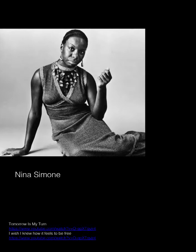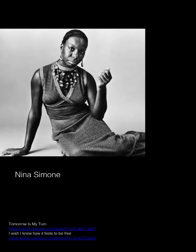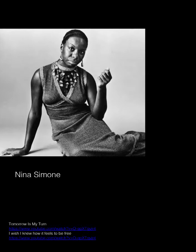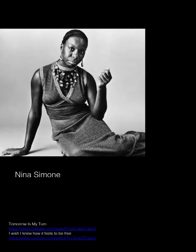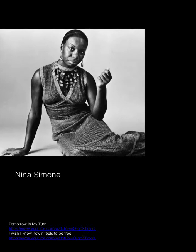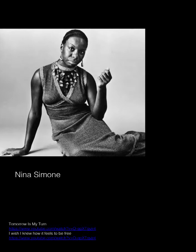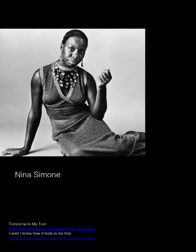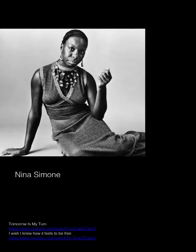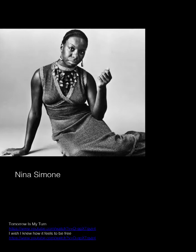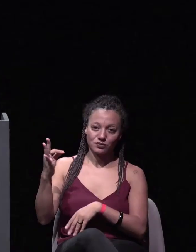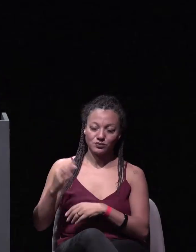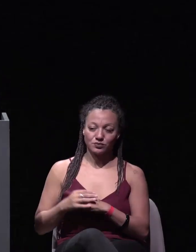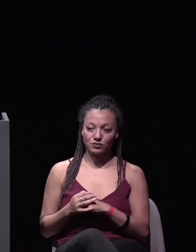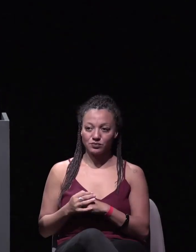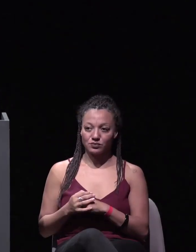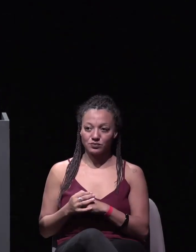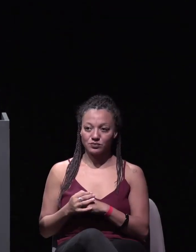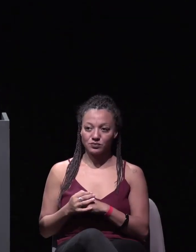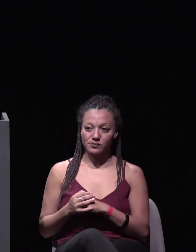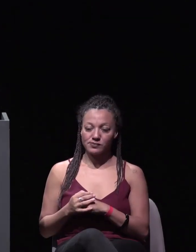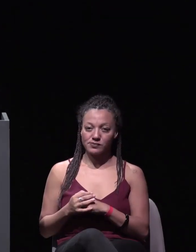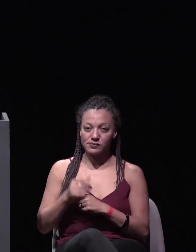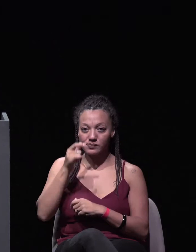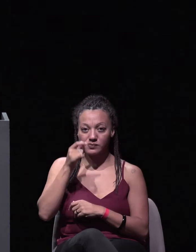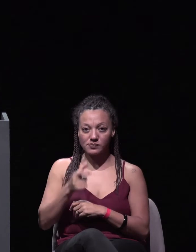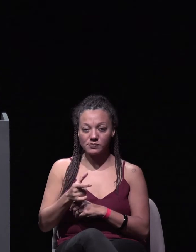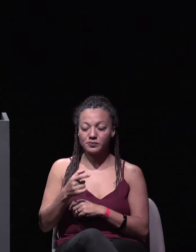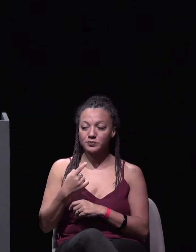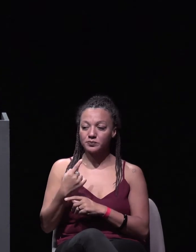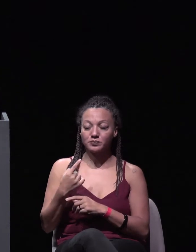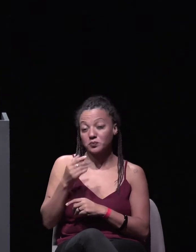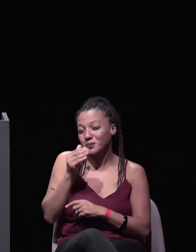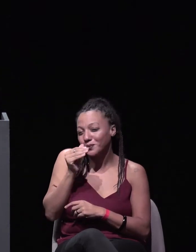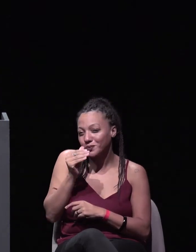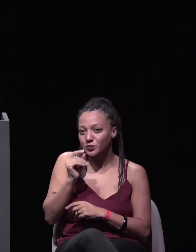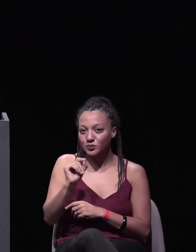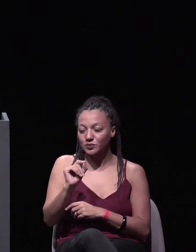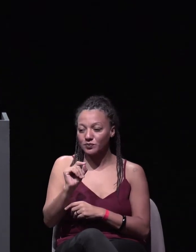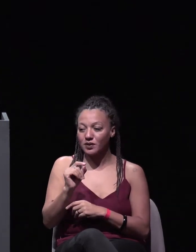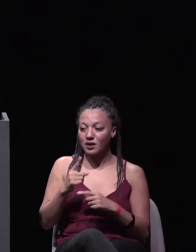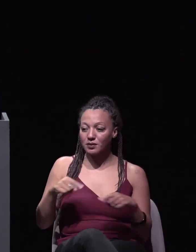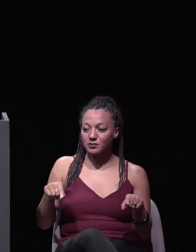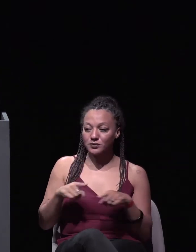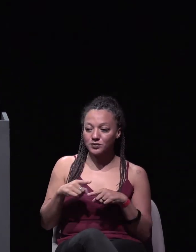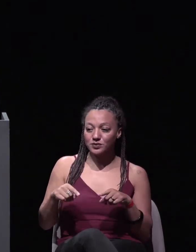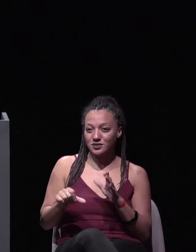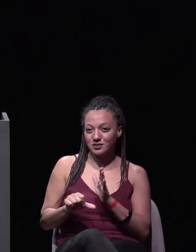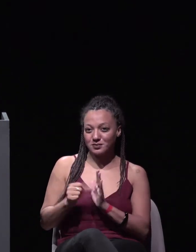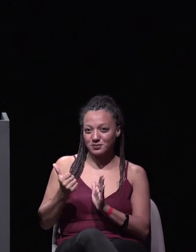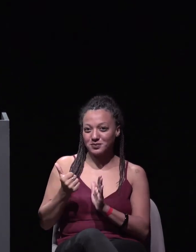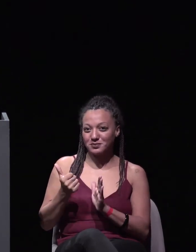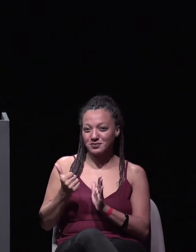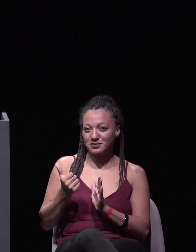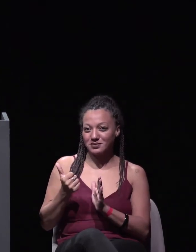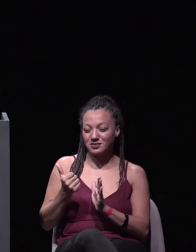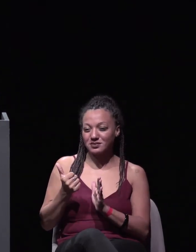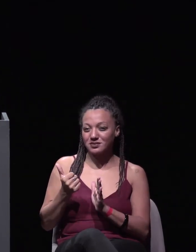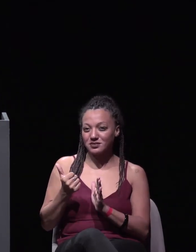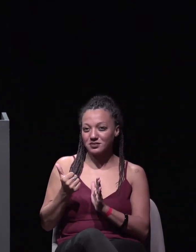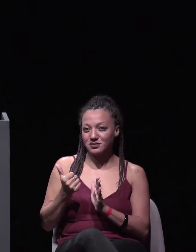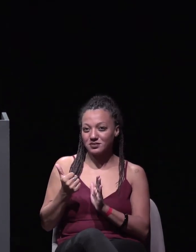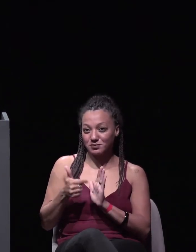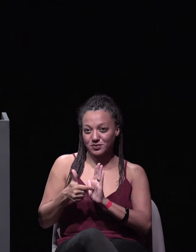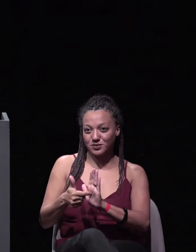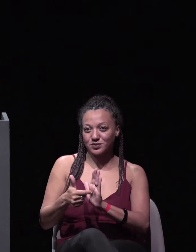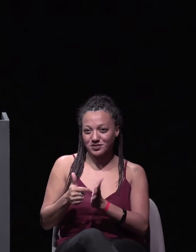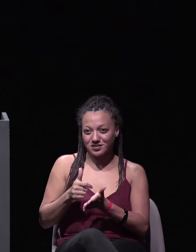futuro possível, né? E é interessante, tem uma curiosidade, que essa música, na primeira gravação, um dos versos que